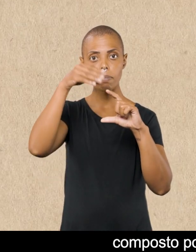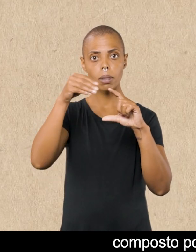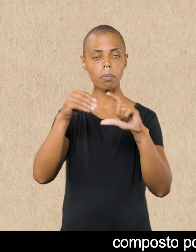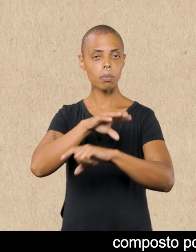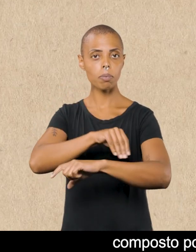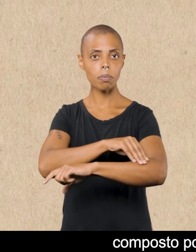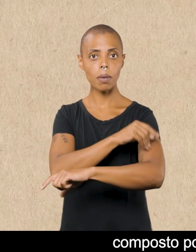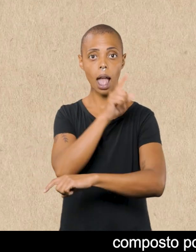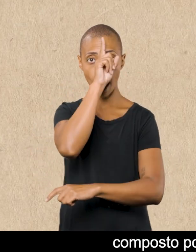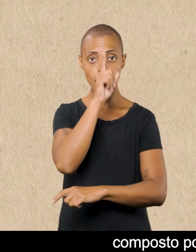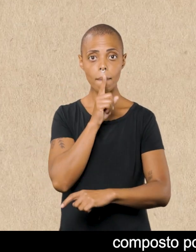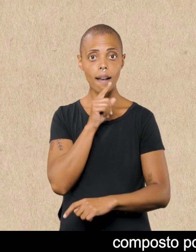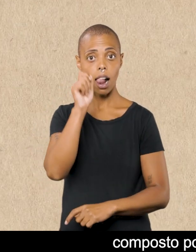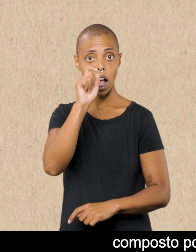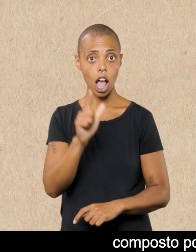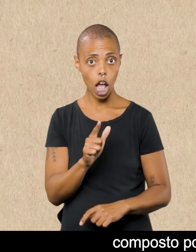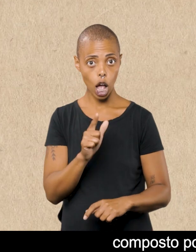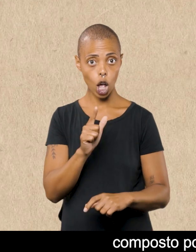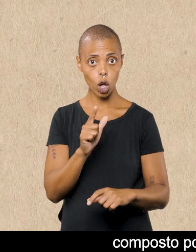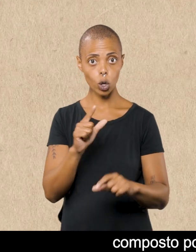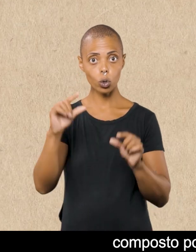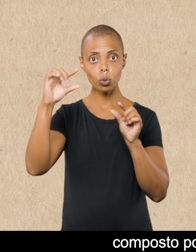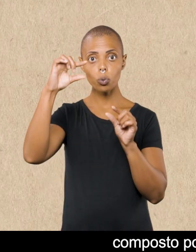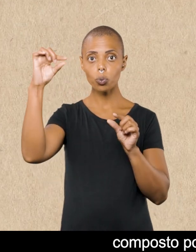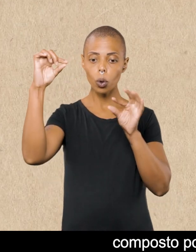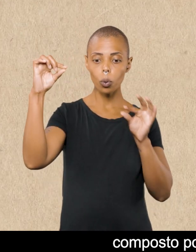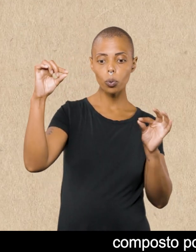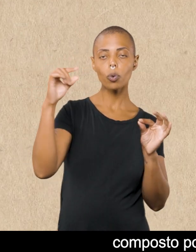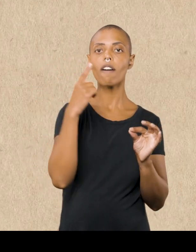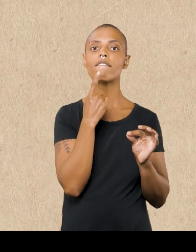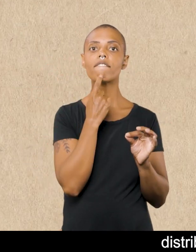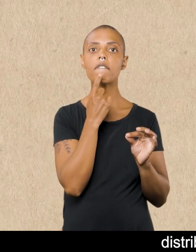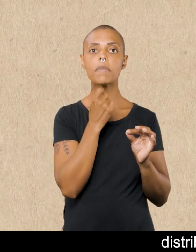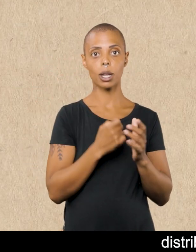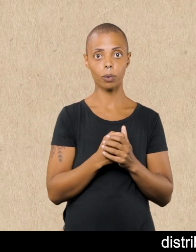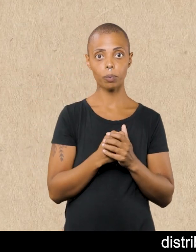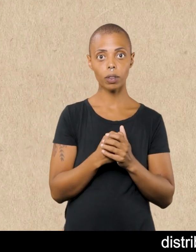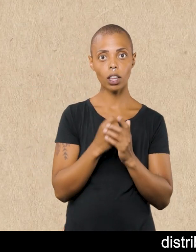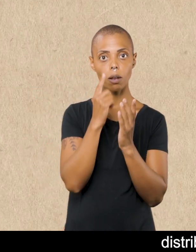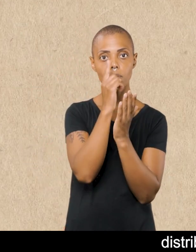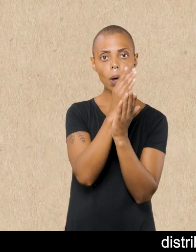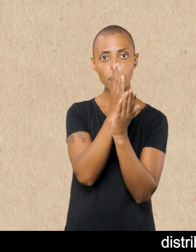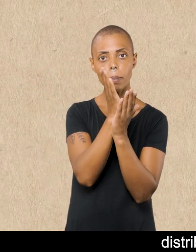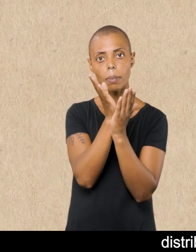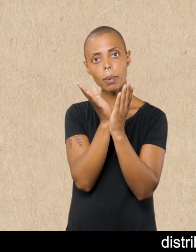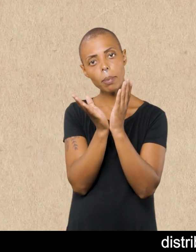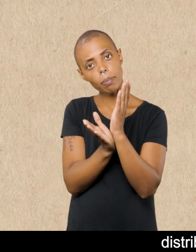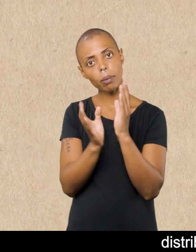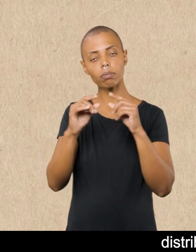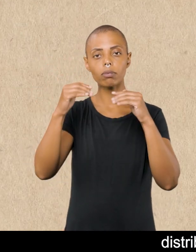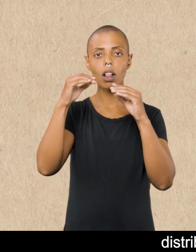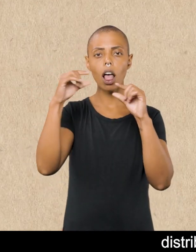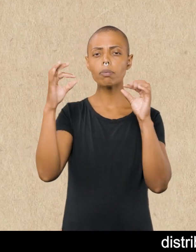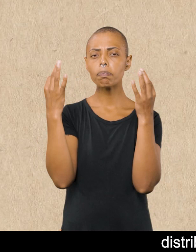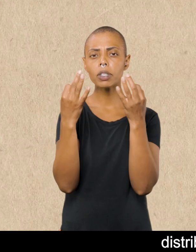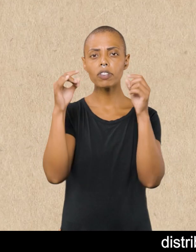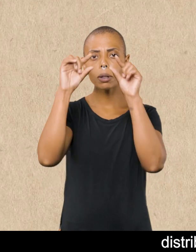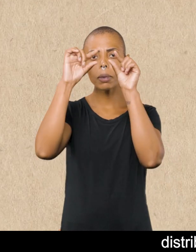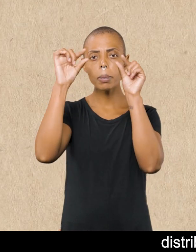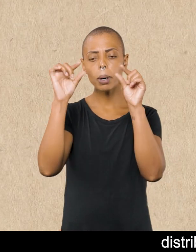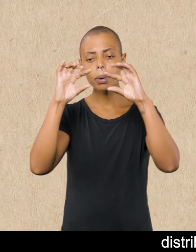grande círculo, há um outro círculo menor, composto por penas amarelas e azuis, com a base e a ponta